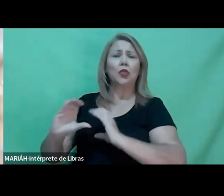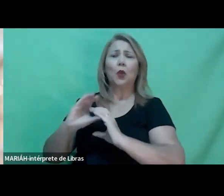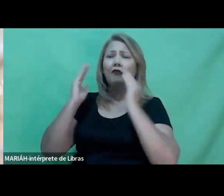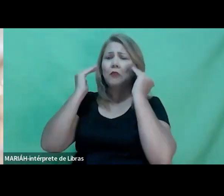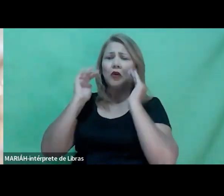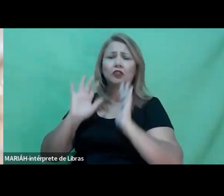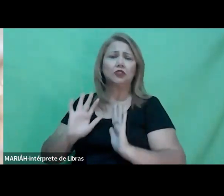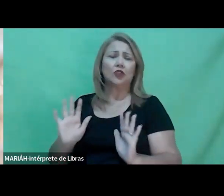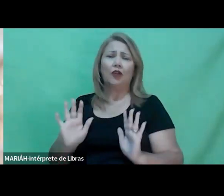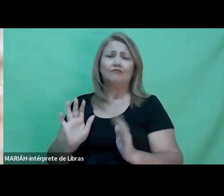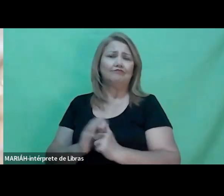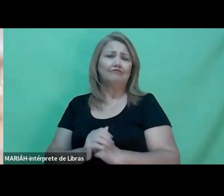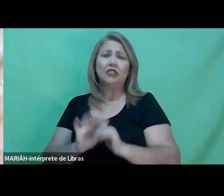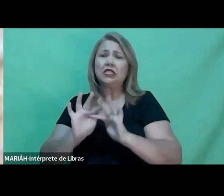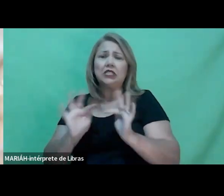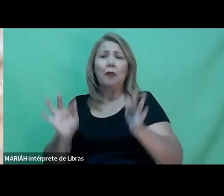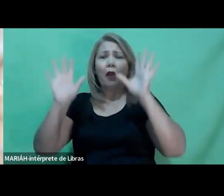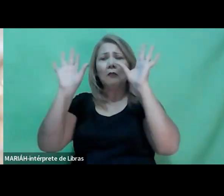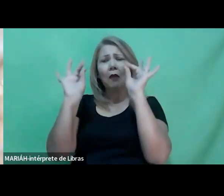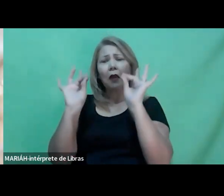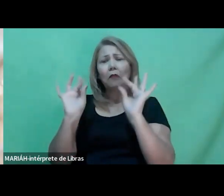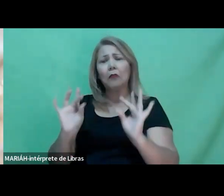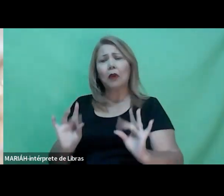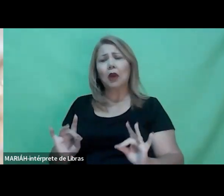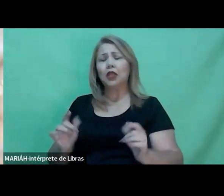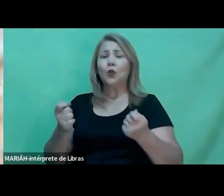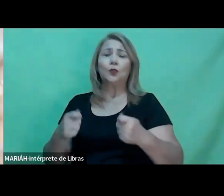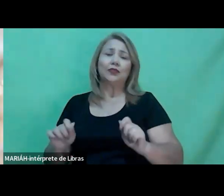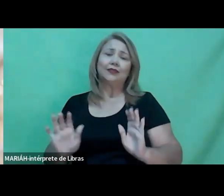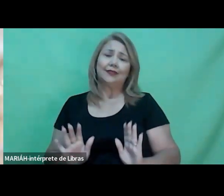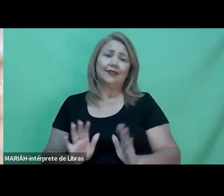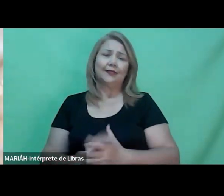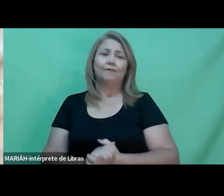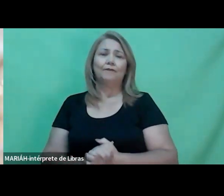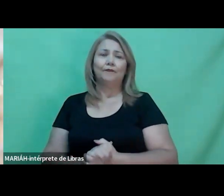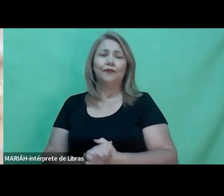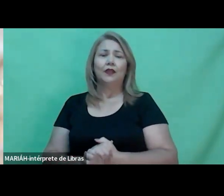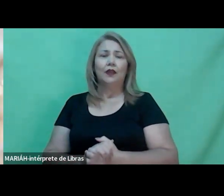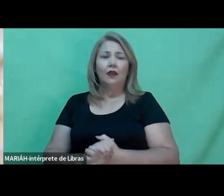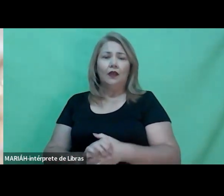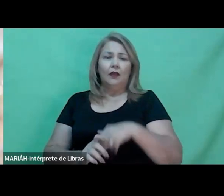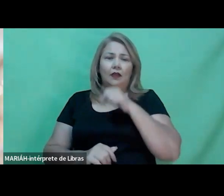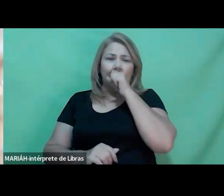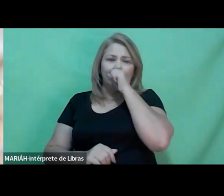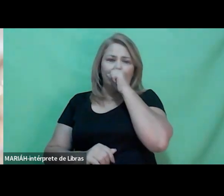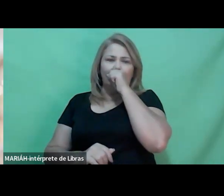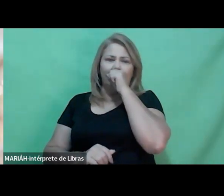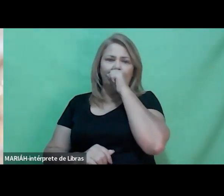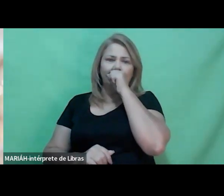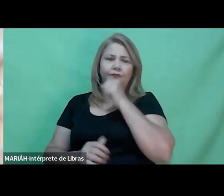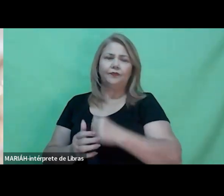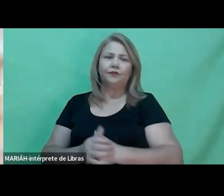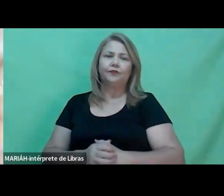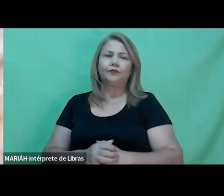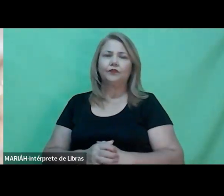digo decir que es Sí y luego me meto en los detalles como ya lo he dicho sin entrar en aquellos que